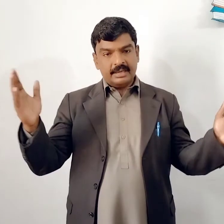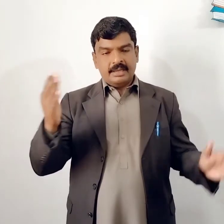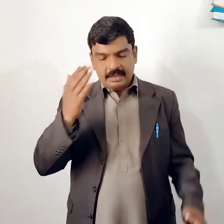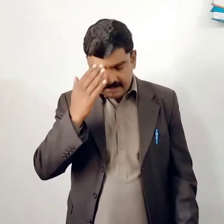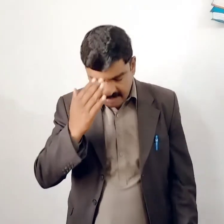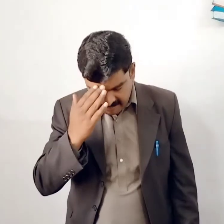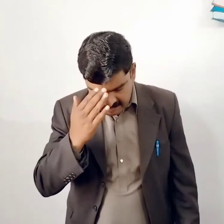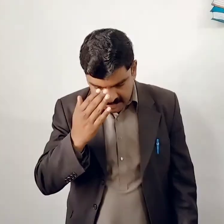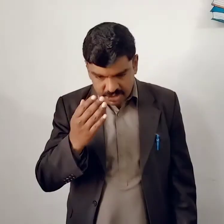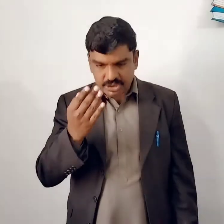एंड नवाजिश